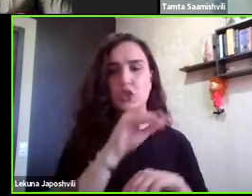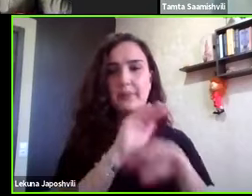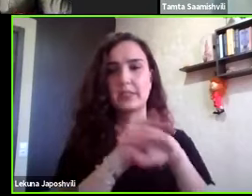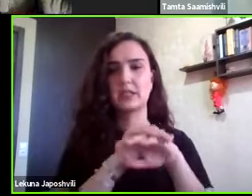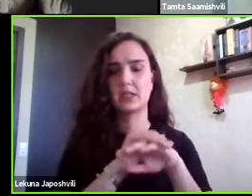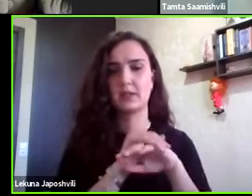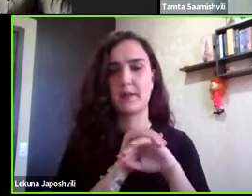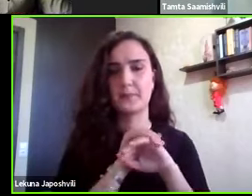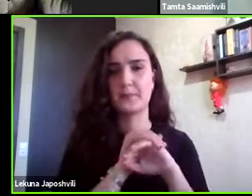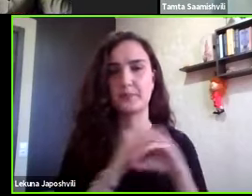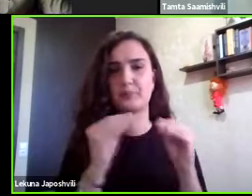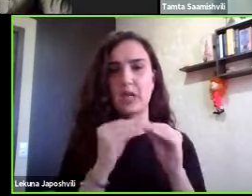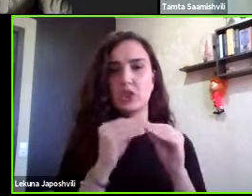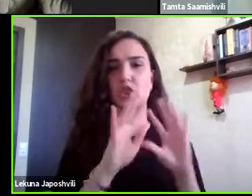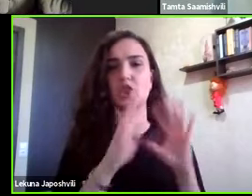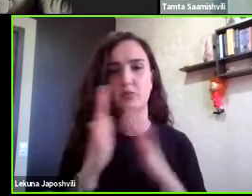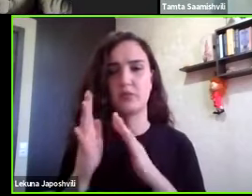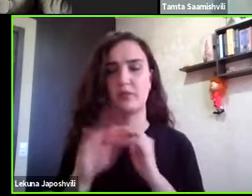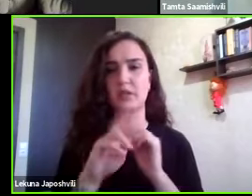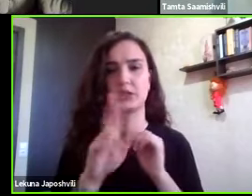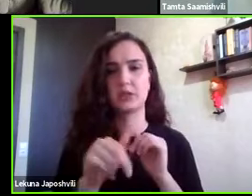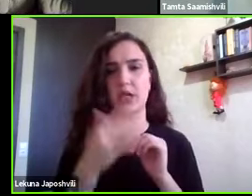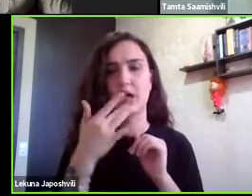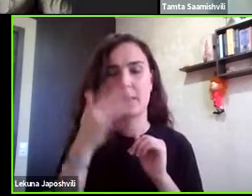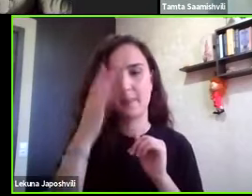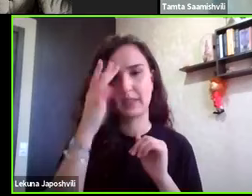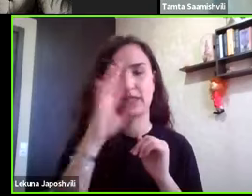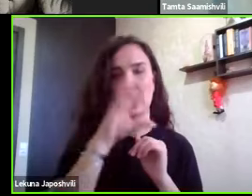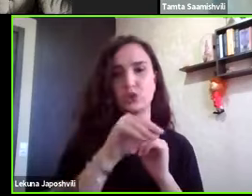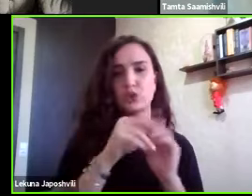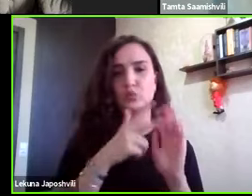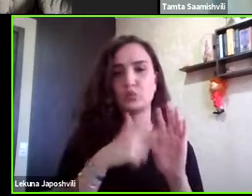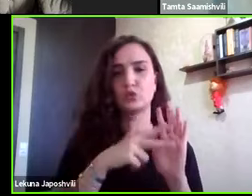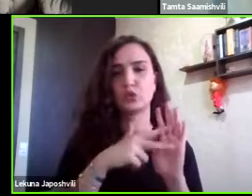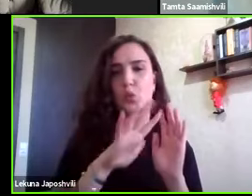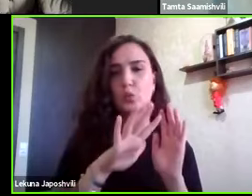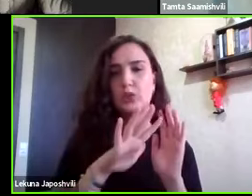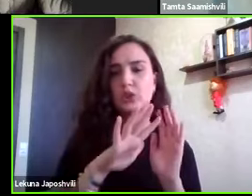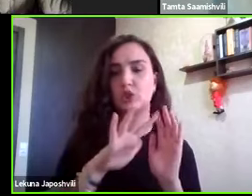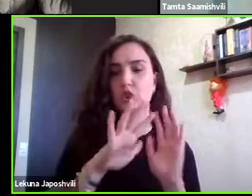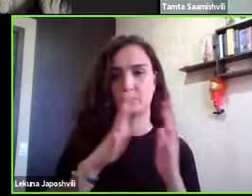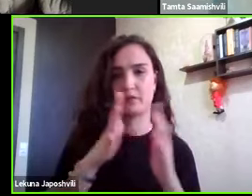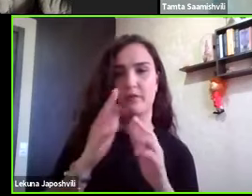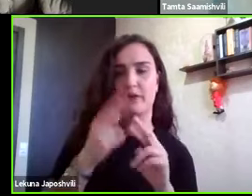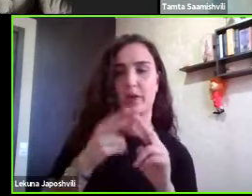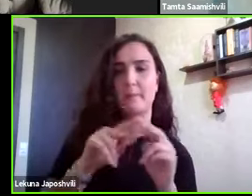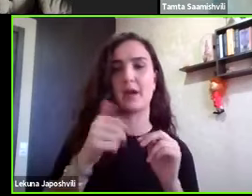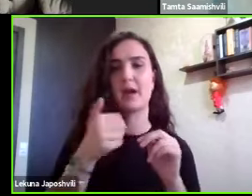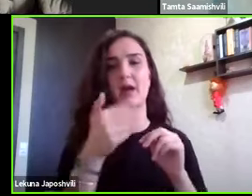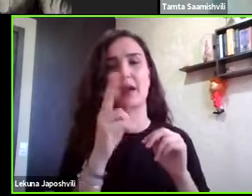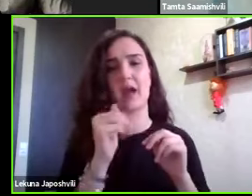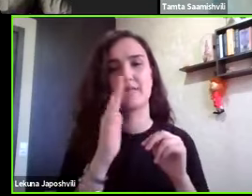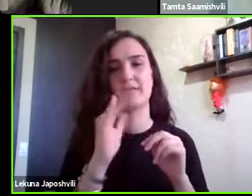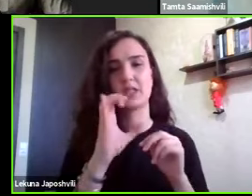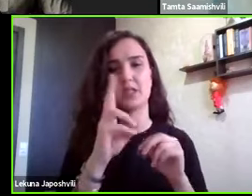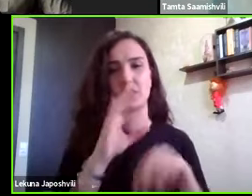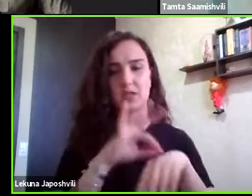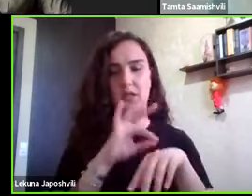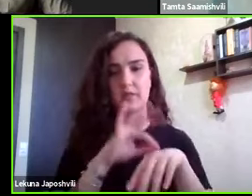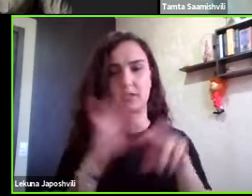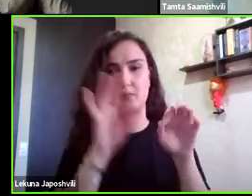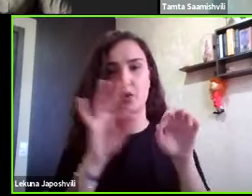დაფიქსირდა 10 შემთხვევა და შეერთებულ შტატებში 85 შემთხვევა ამ კავასაკის დაავადების